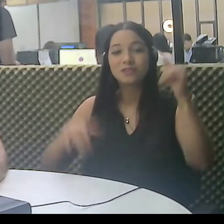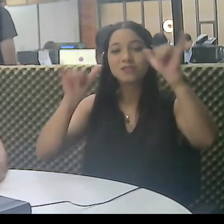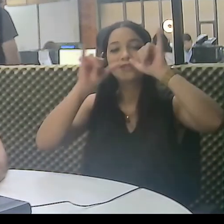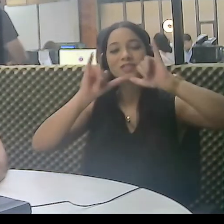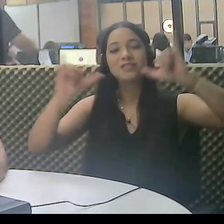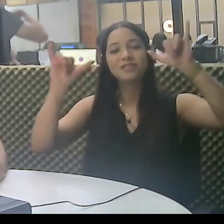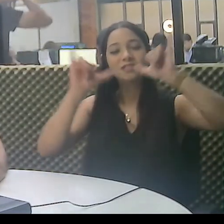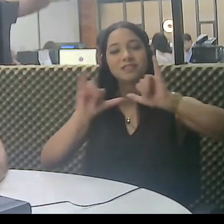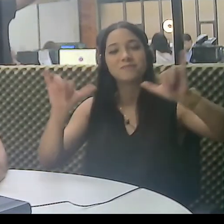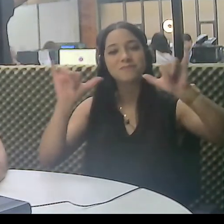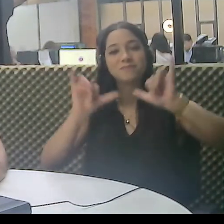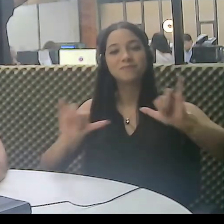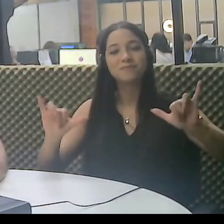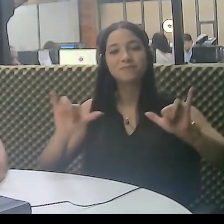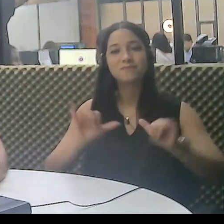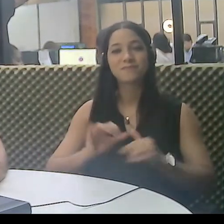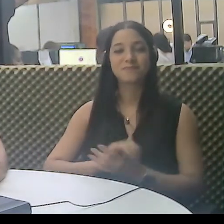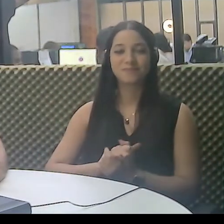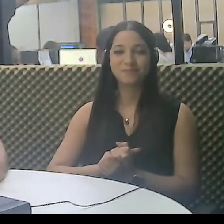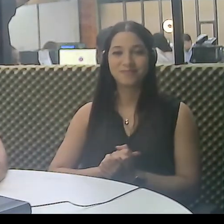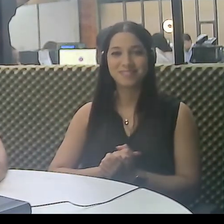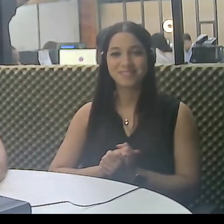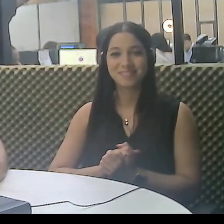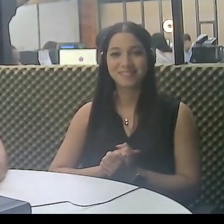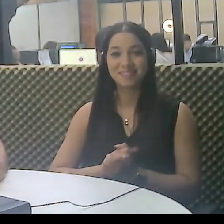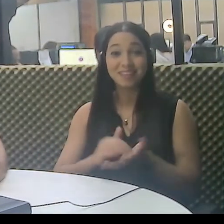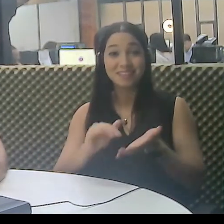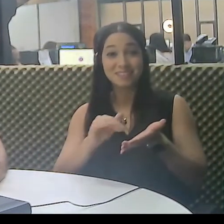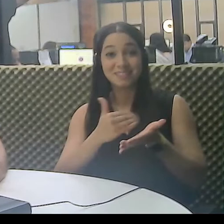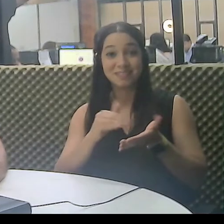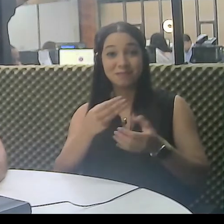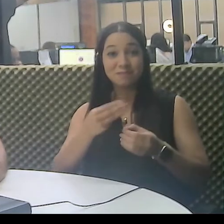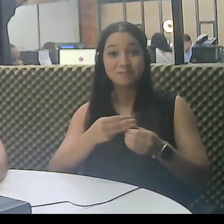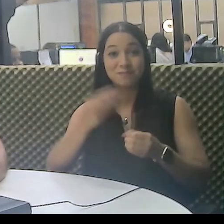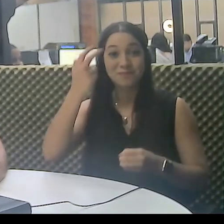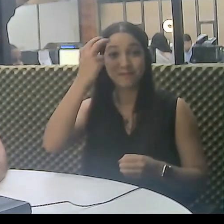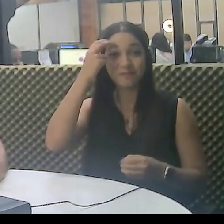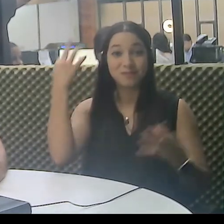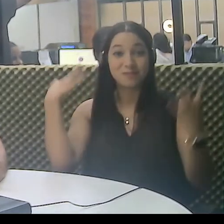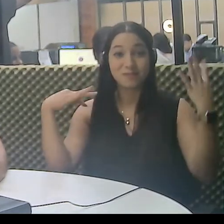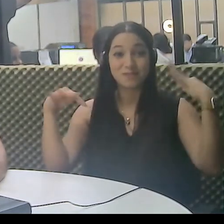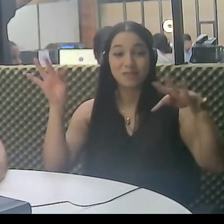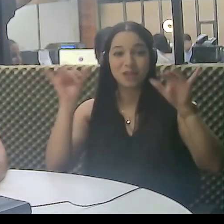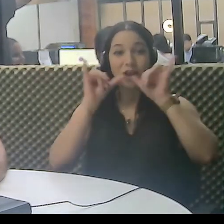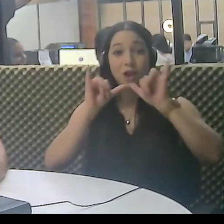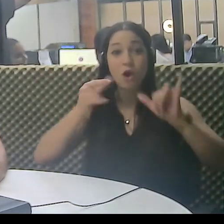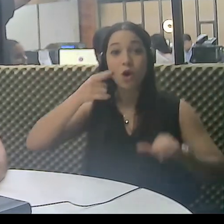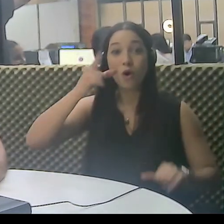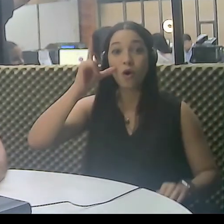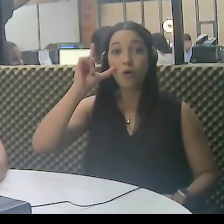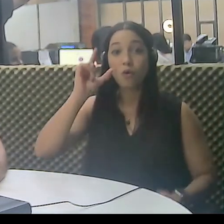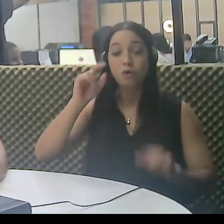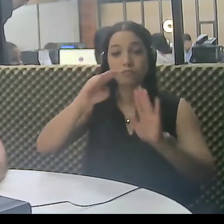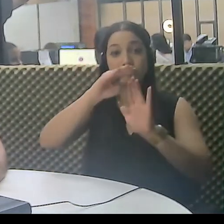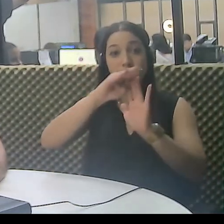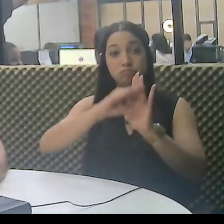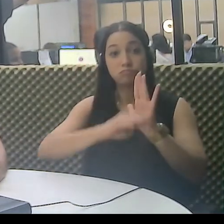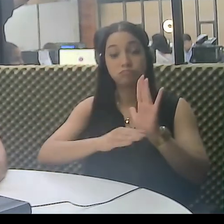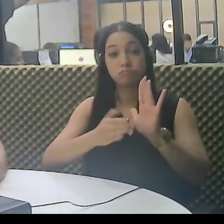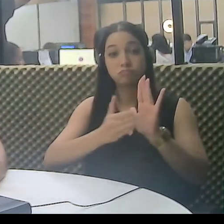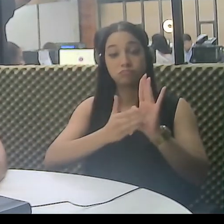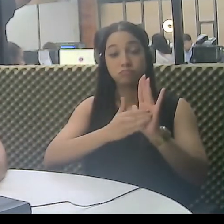Giro de notícias. A Secretaria Municipal de Cultura e Turismo divulgou ontem a relação dos